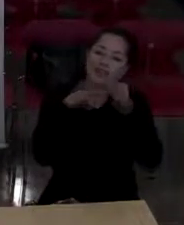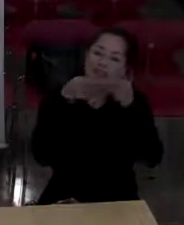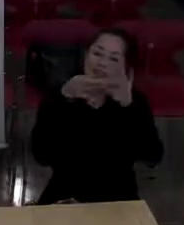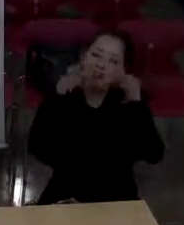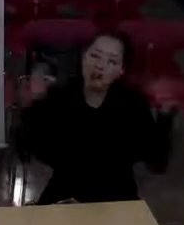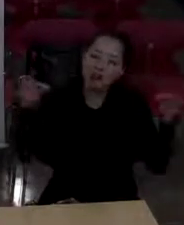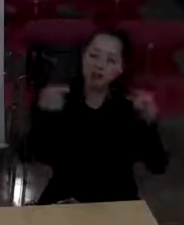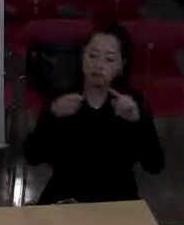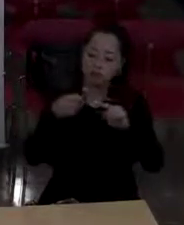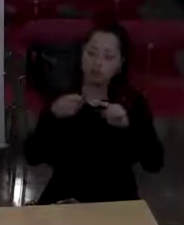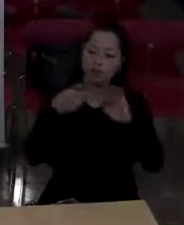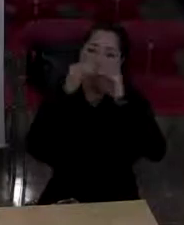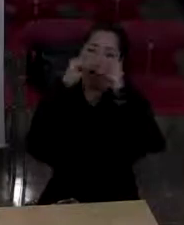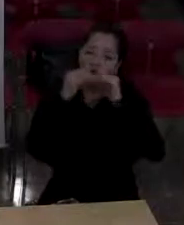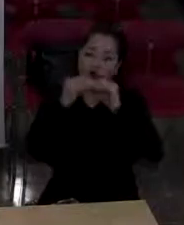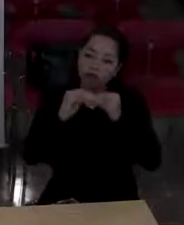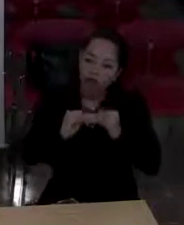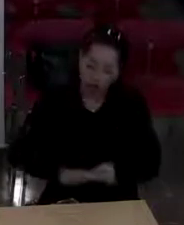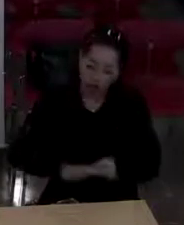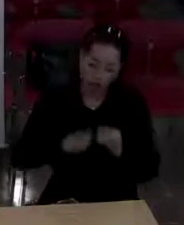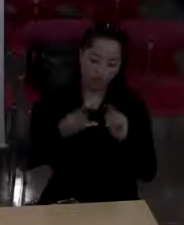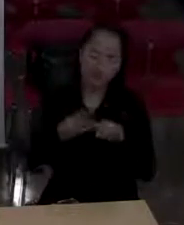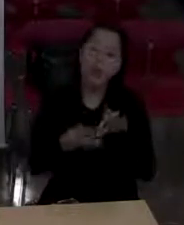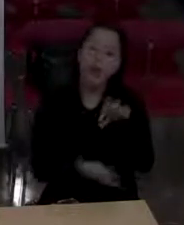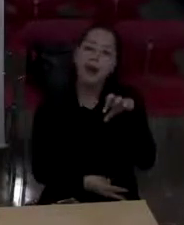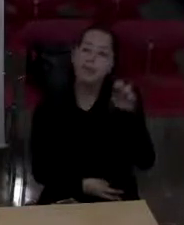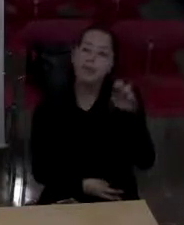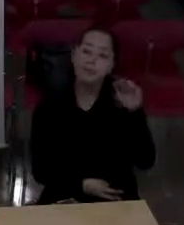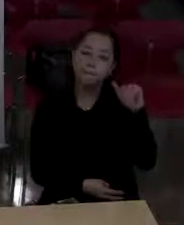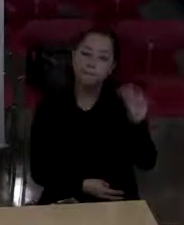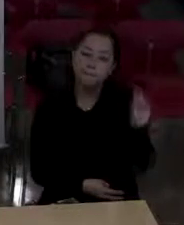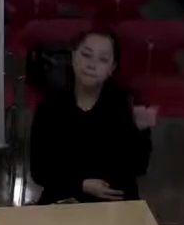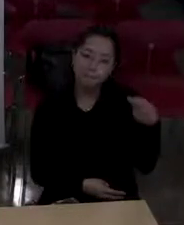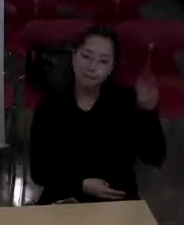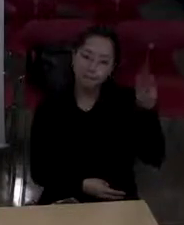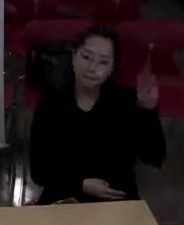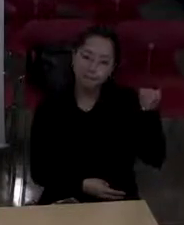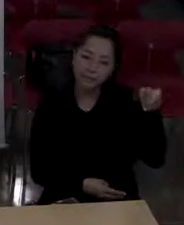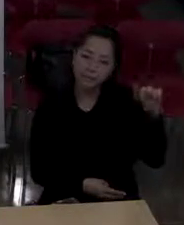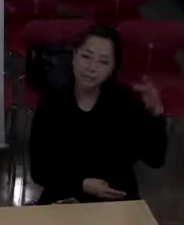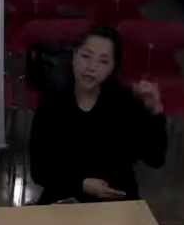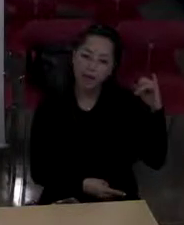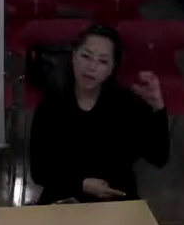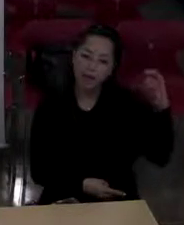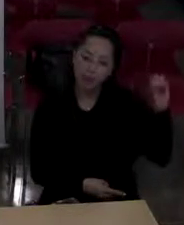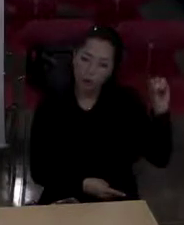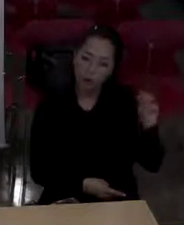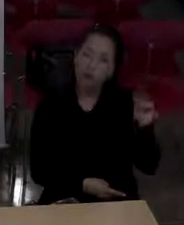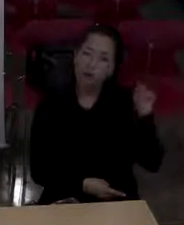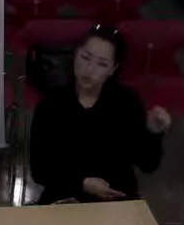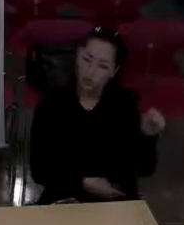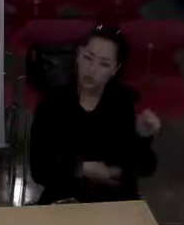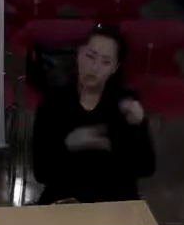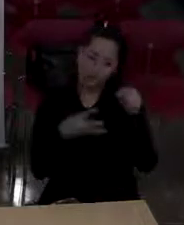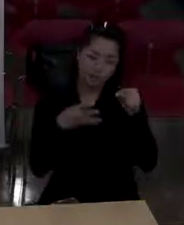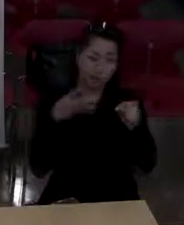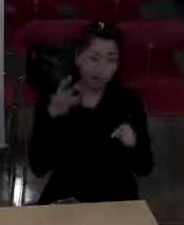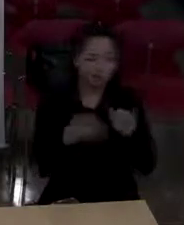como vemos en la diapositiva, en la primera parte, en el primer cuadro que ustedes pueden ver, que es la habilidad para usar un sistema